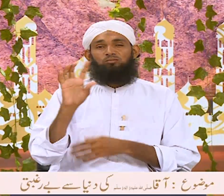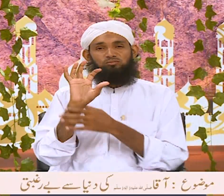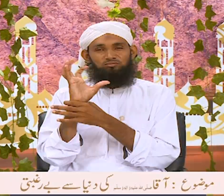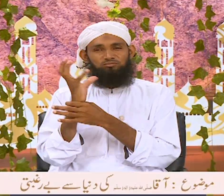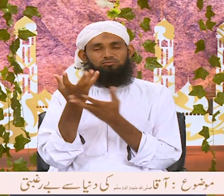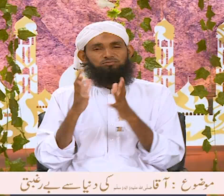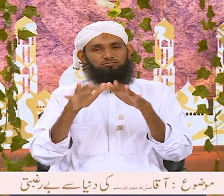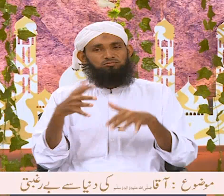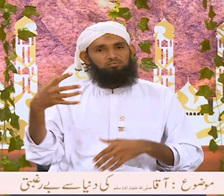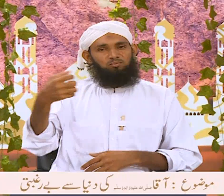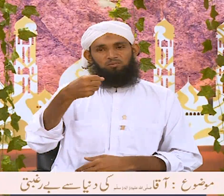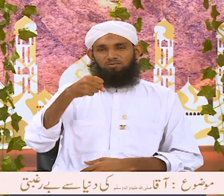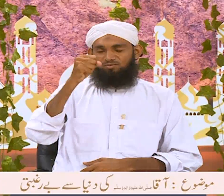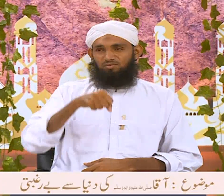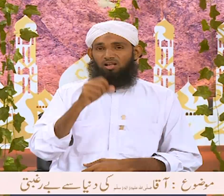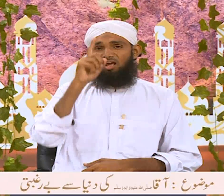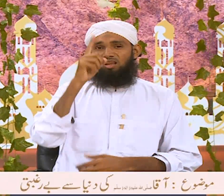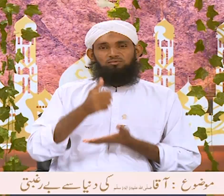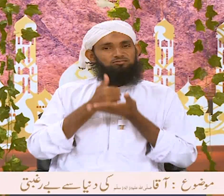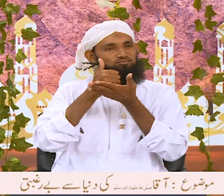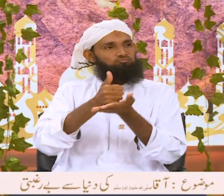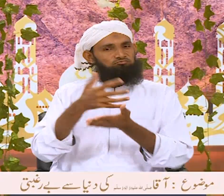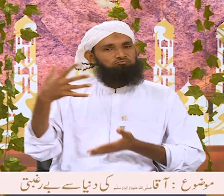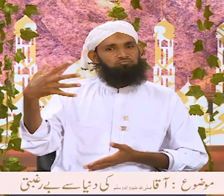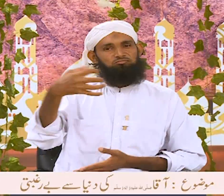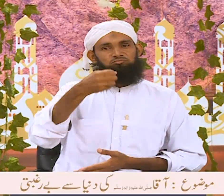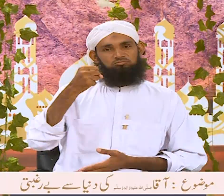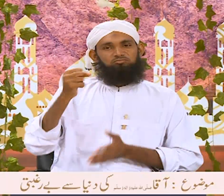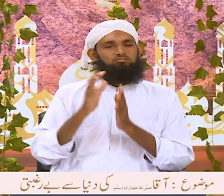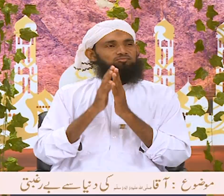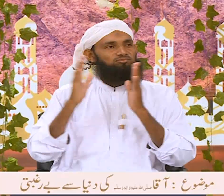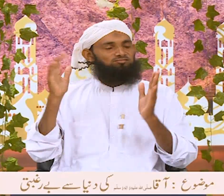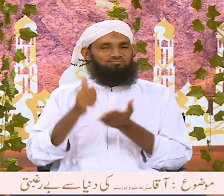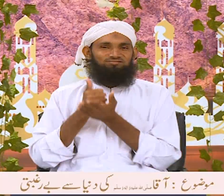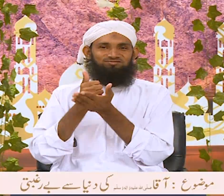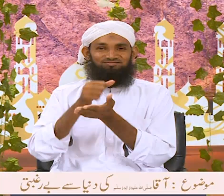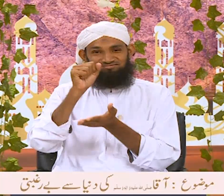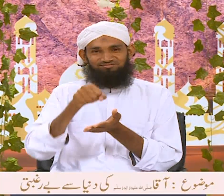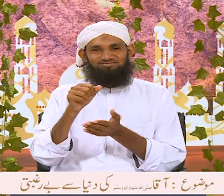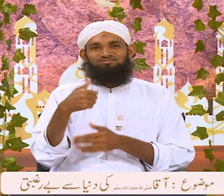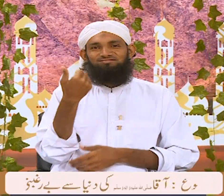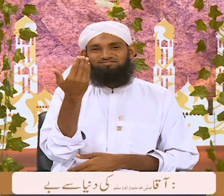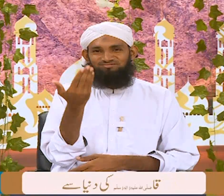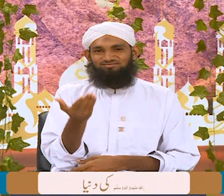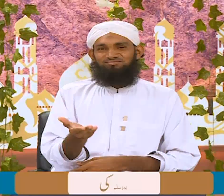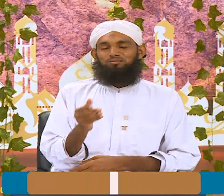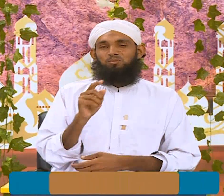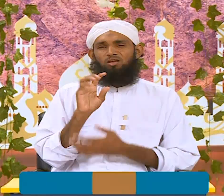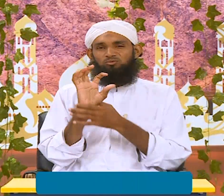کونین ہے۔ رب کائنات نے دنیا و آخرت کے خزانے آپ کو عطا فرما دیے، بلکہ حق تو یہ ہے کہ کونین بنائے گئے